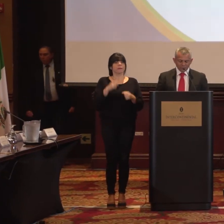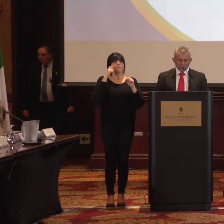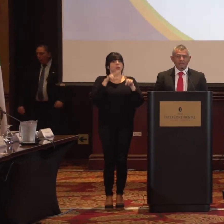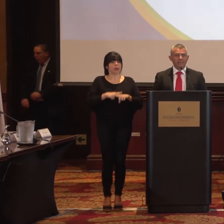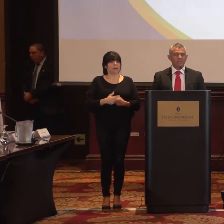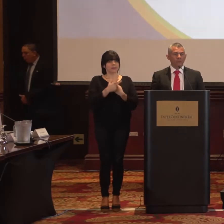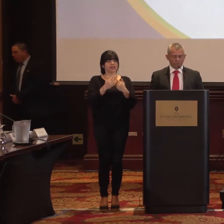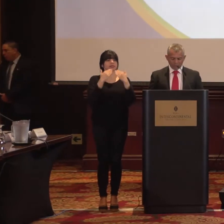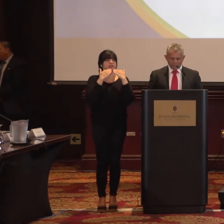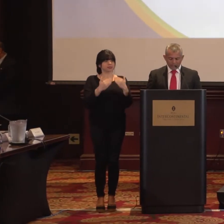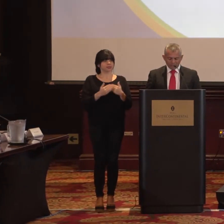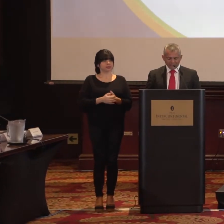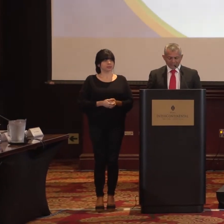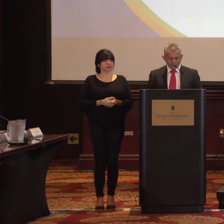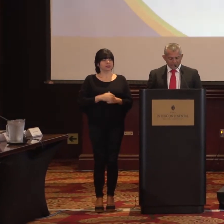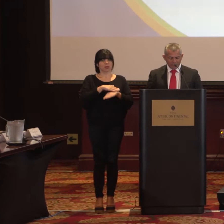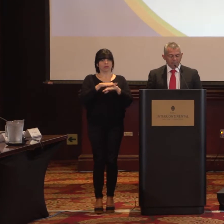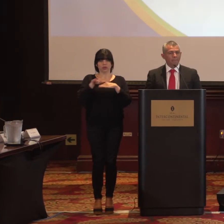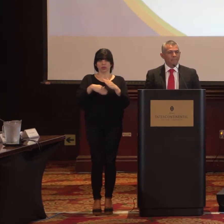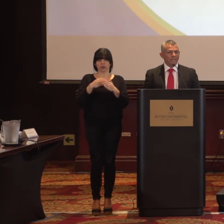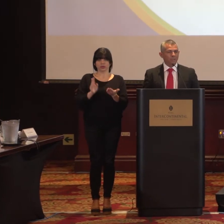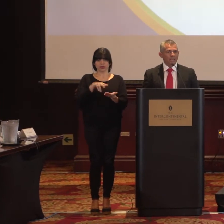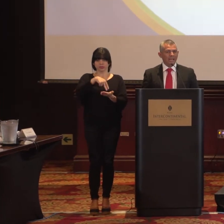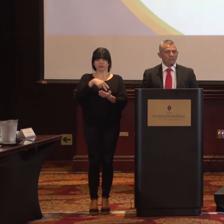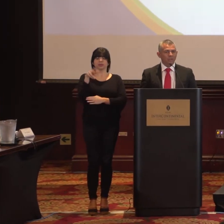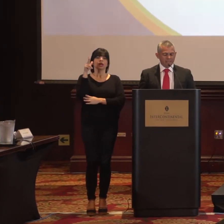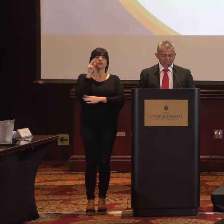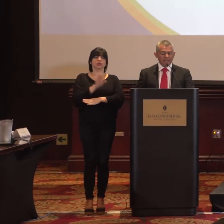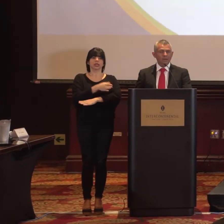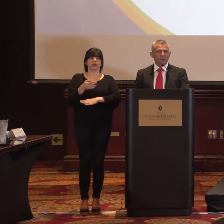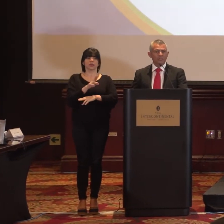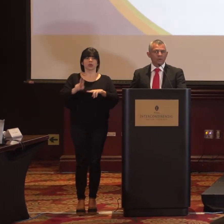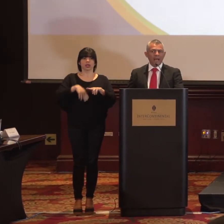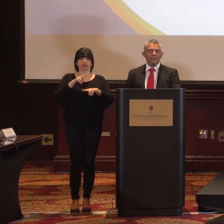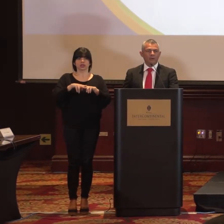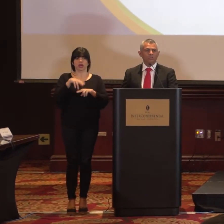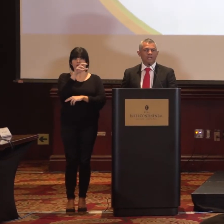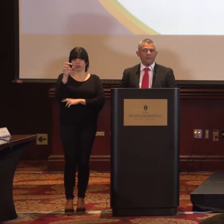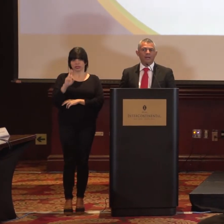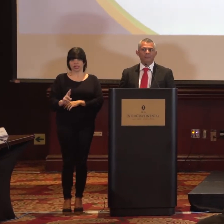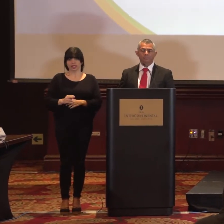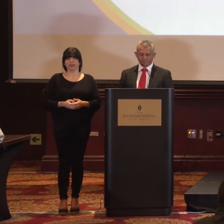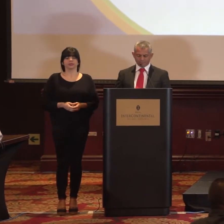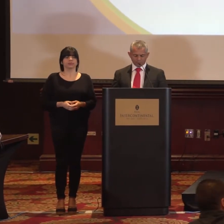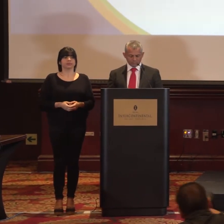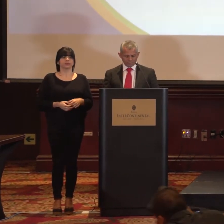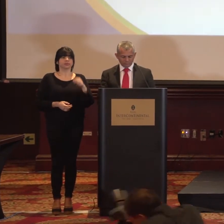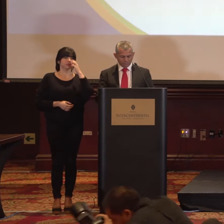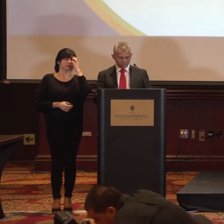dar inicio agradecemos ponerse en pie para escuchar las notas del Himno Nacional de Costa